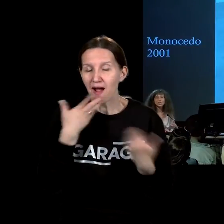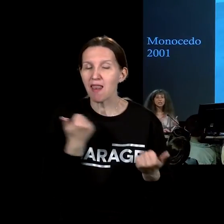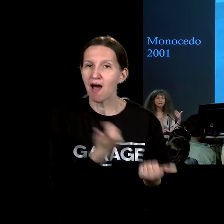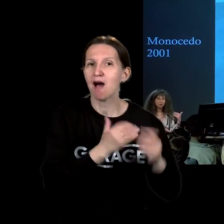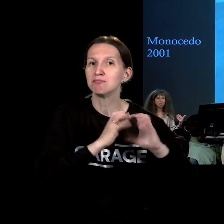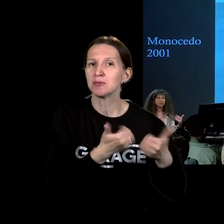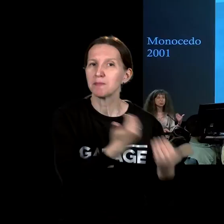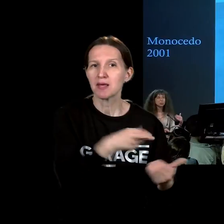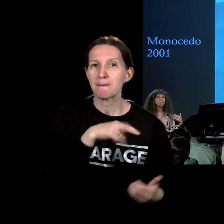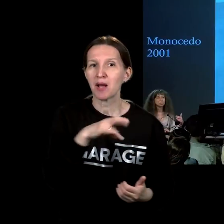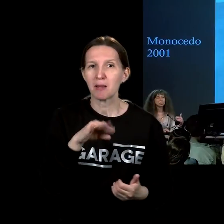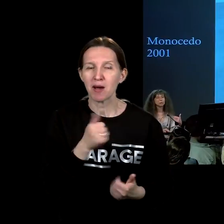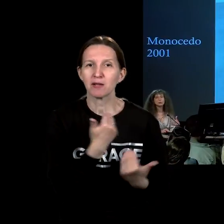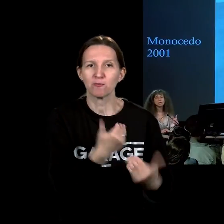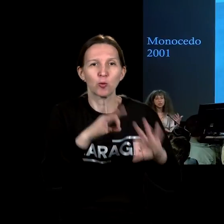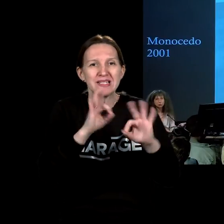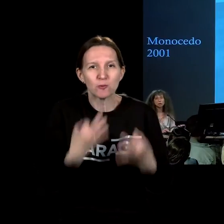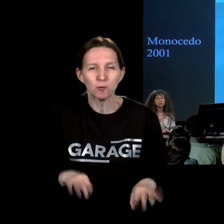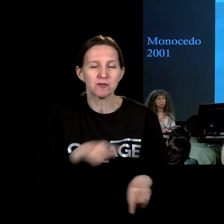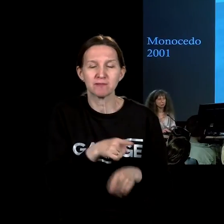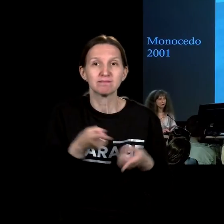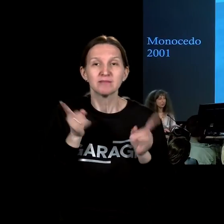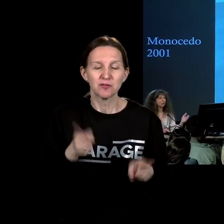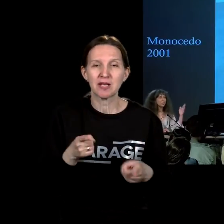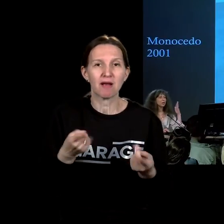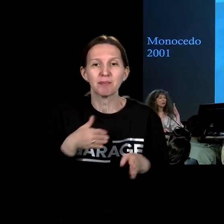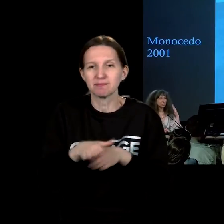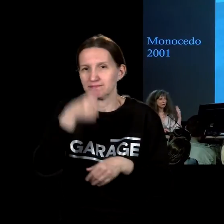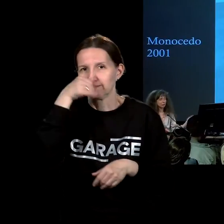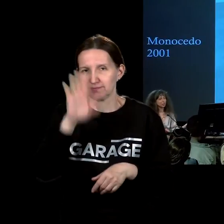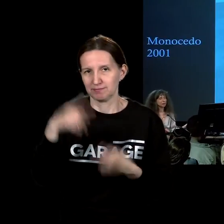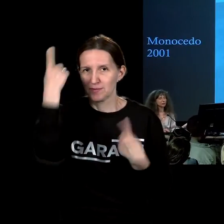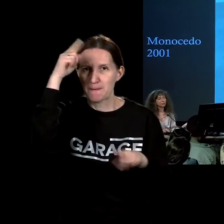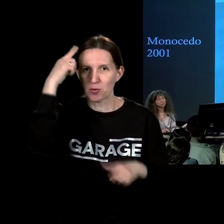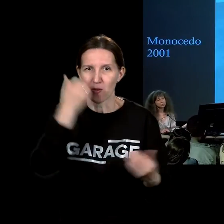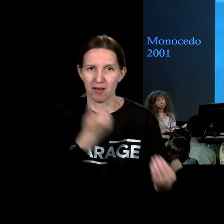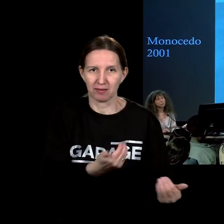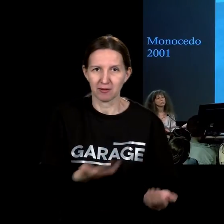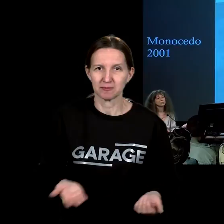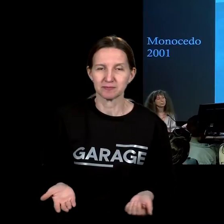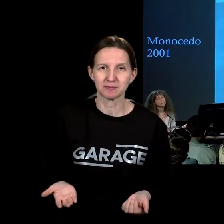Пономаренко это искусство именно потому, что это неосуществимые проекты.